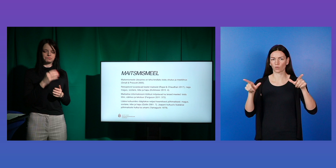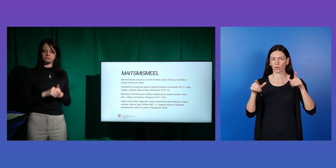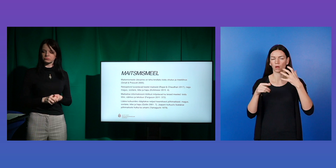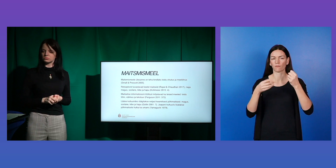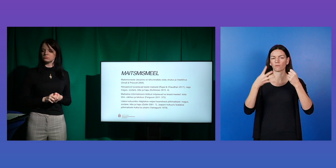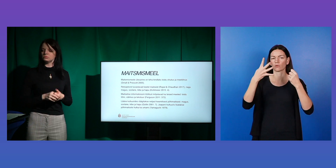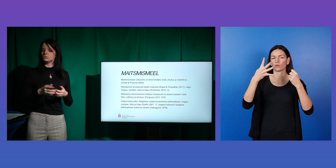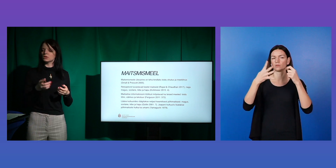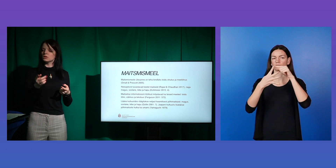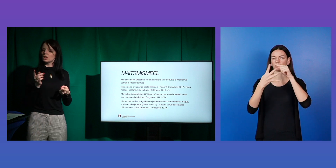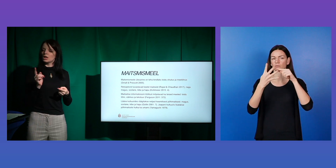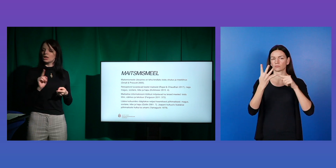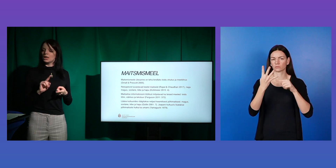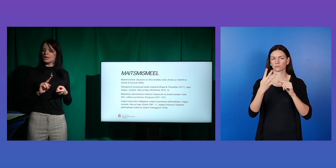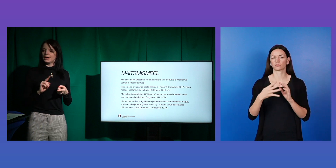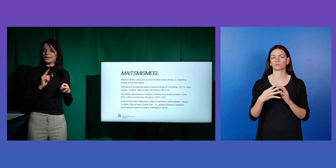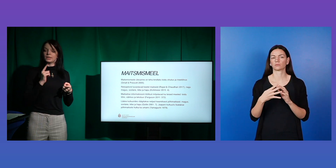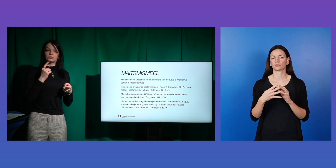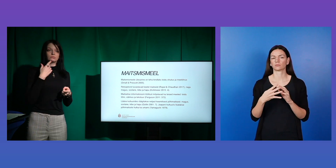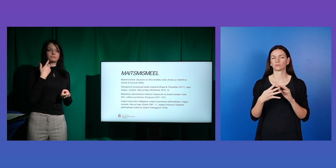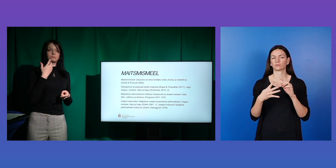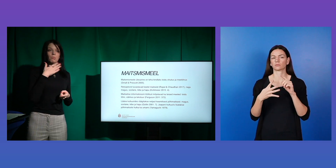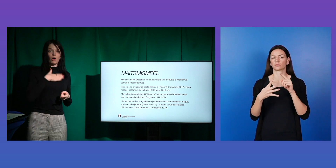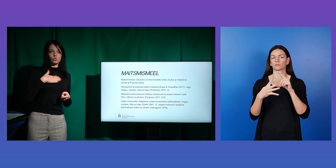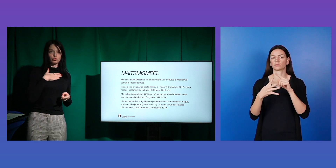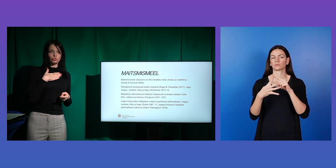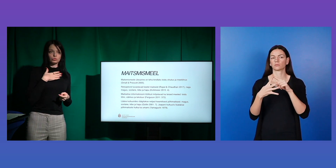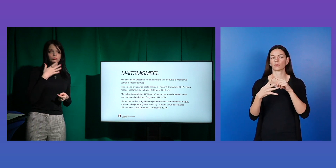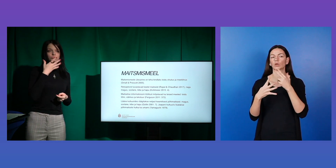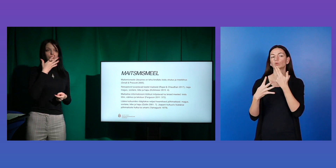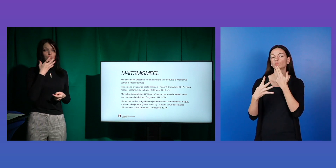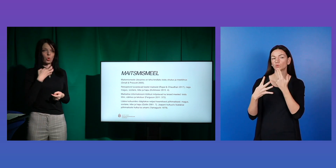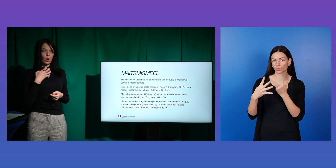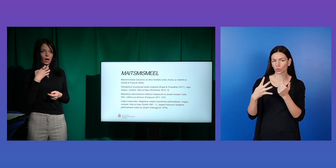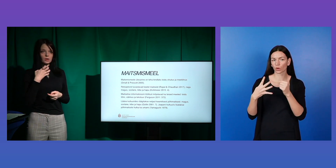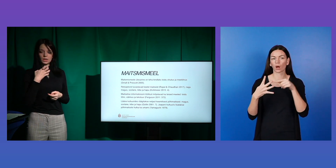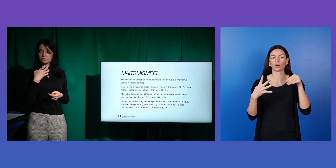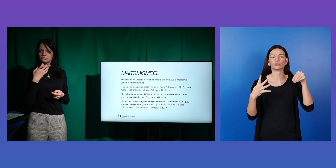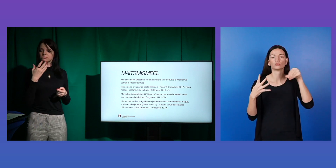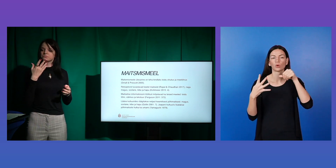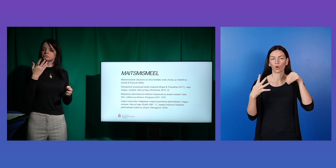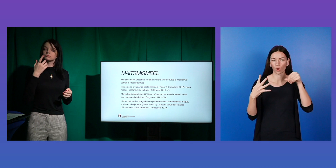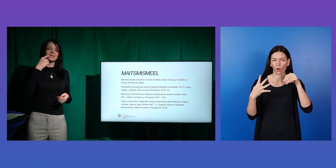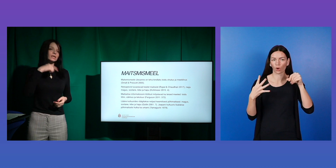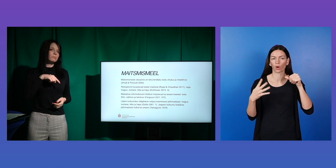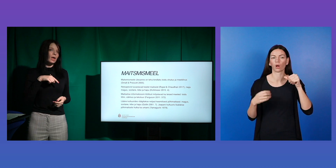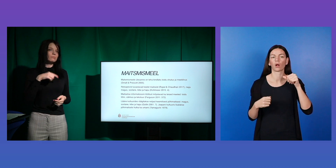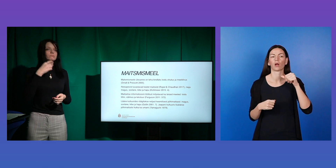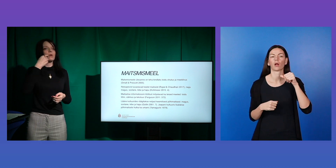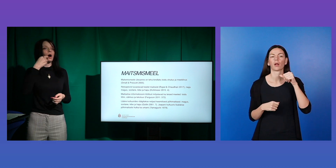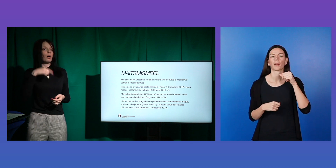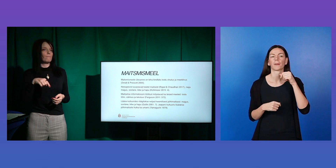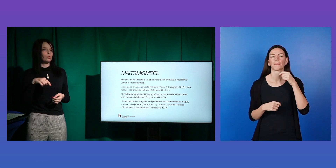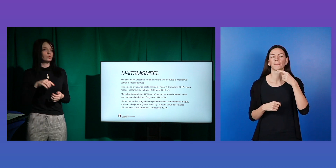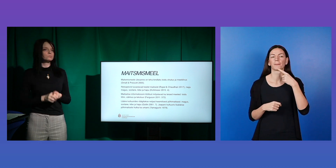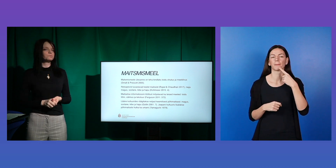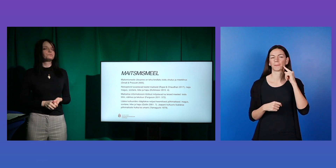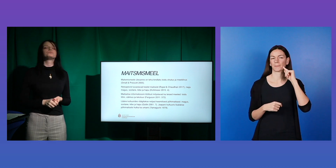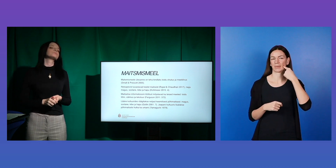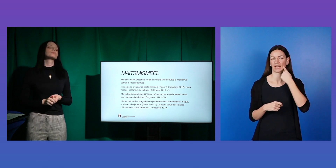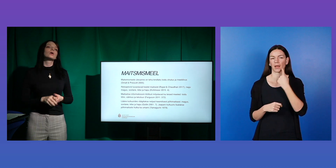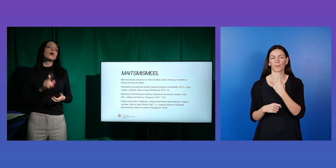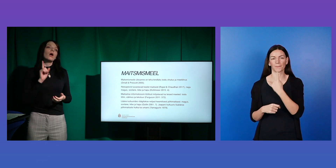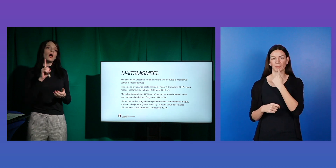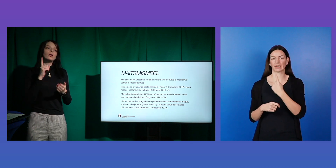tekstuur. Ja siis on võimalik tuvastada 4 põhimaitset. Magus, soolane, kibe